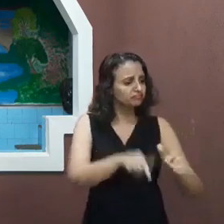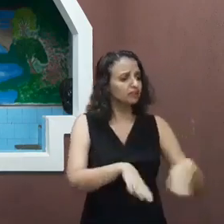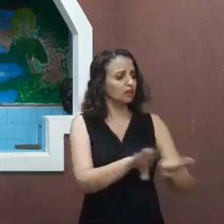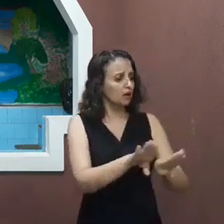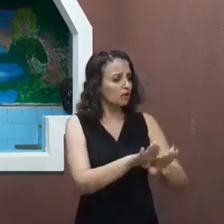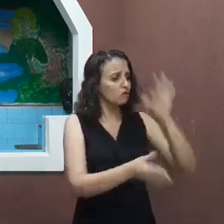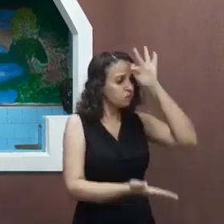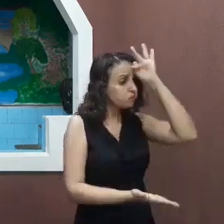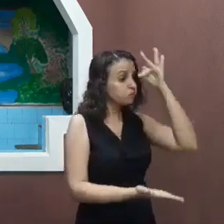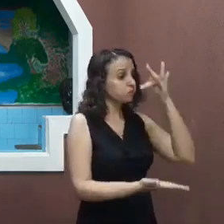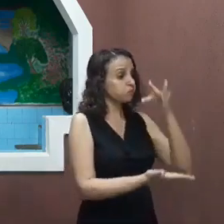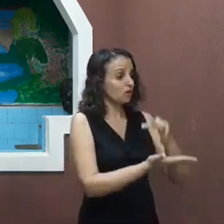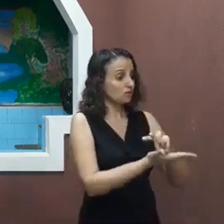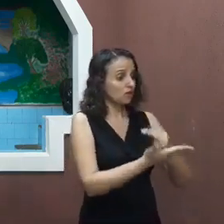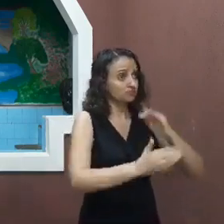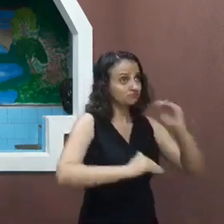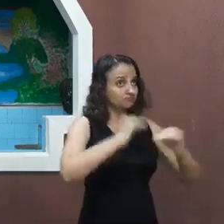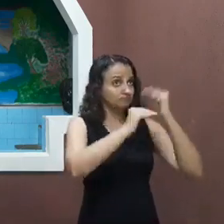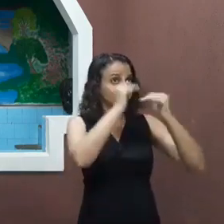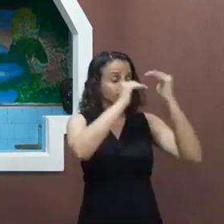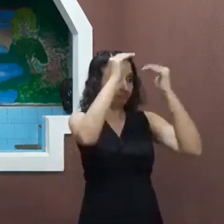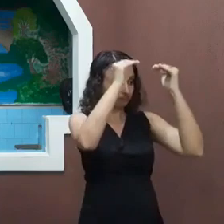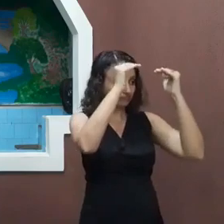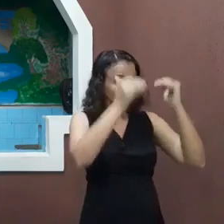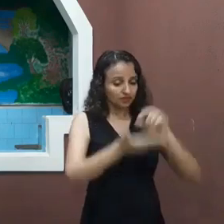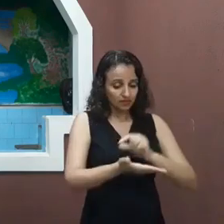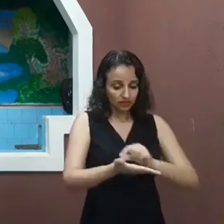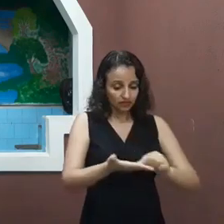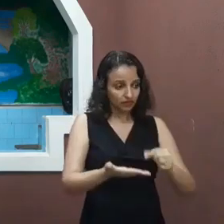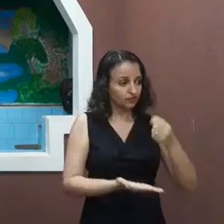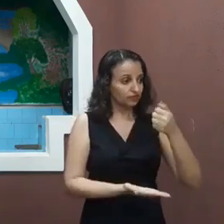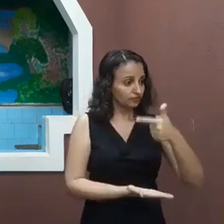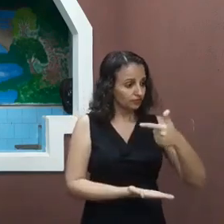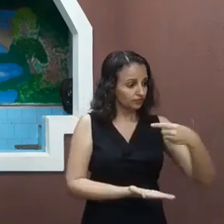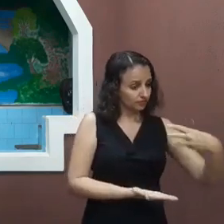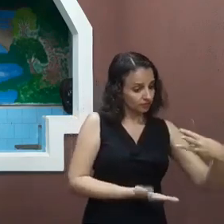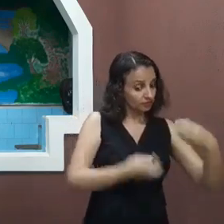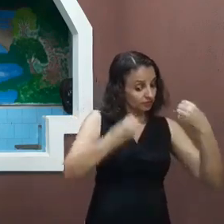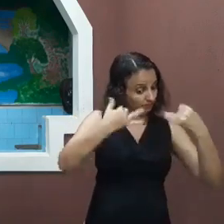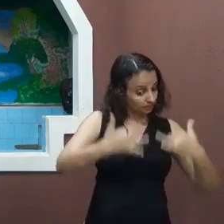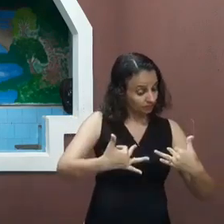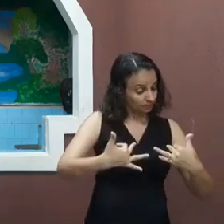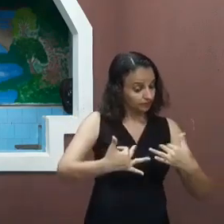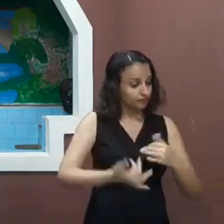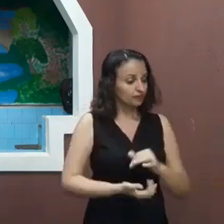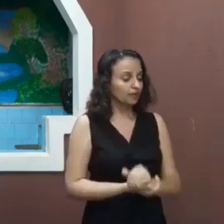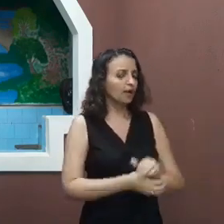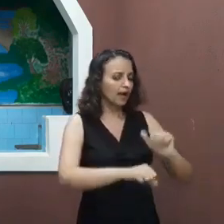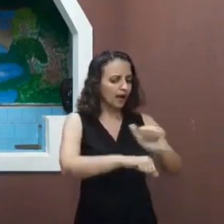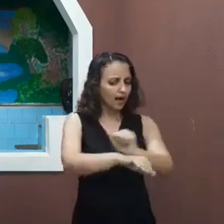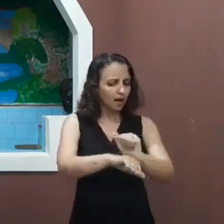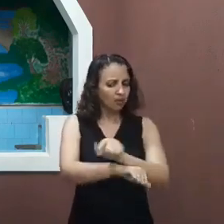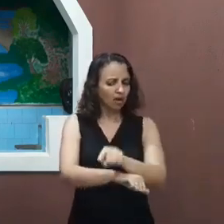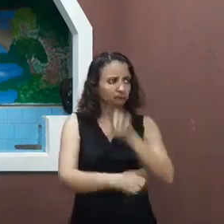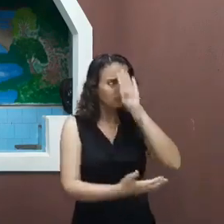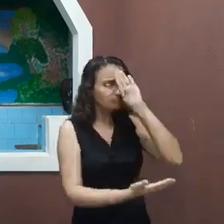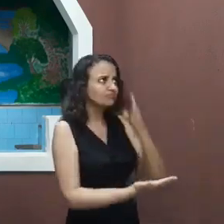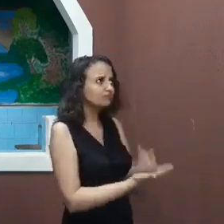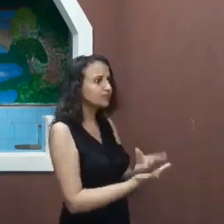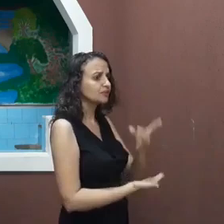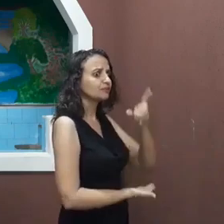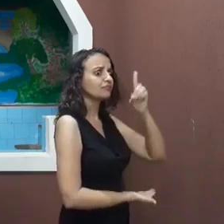foi aperfeiçoada? Versículo 23. E cumpriu-se a escritura que diz, e creu Abraão em Deus, e foi-lhe isso